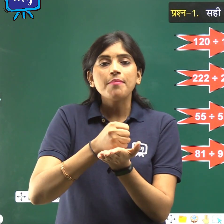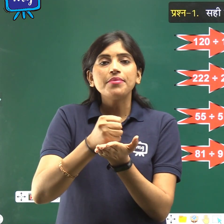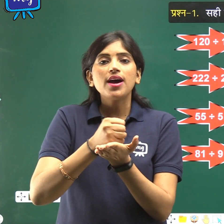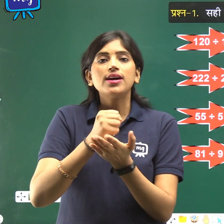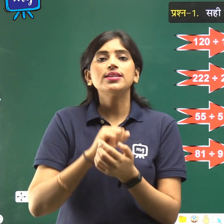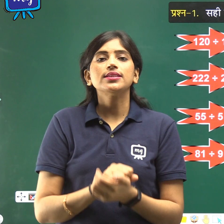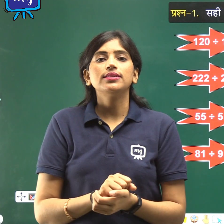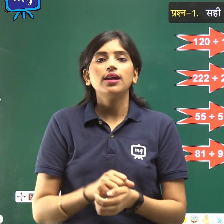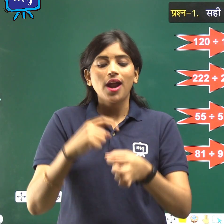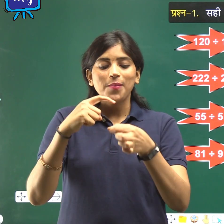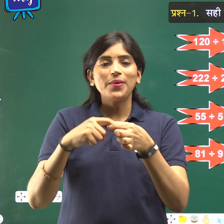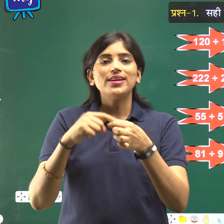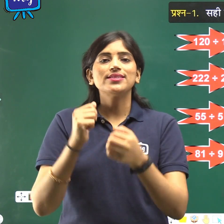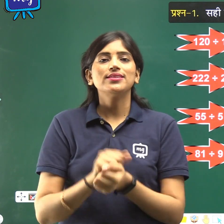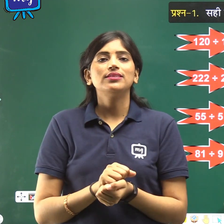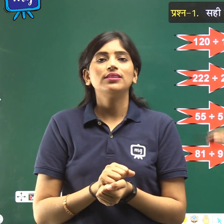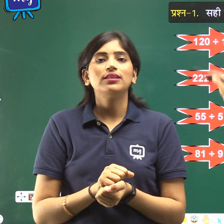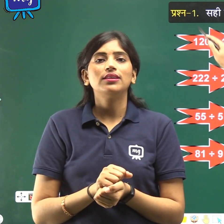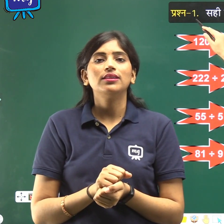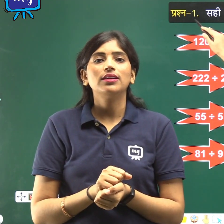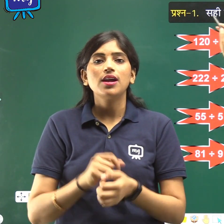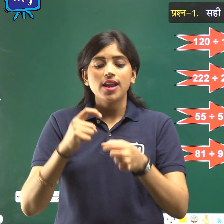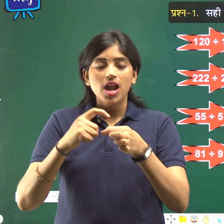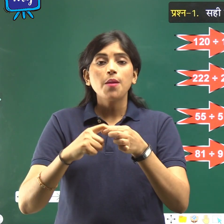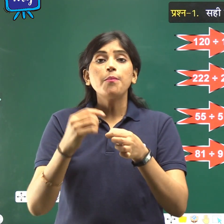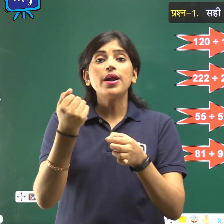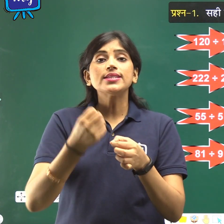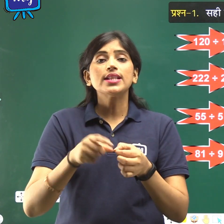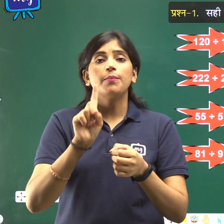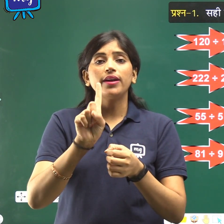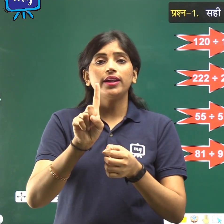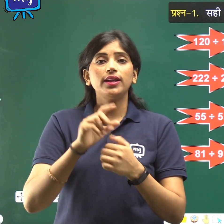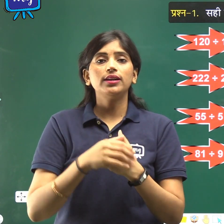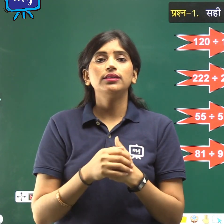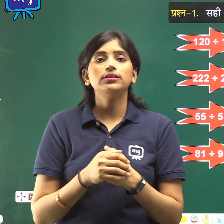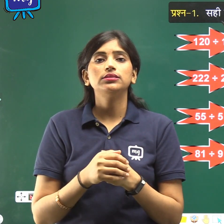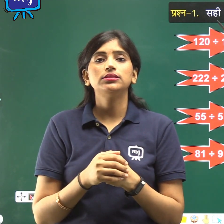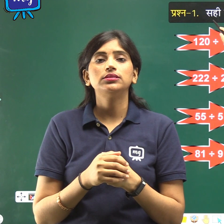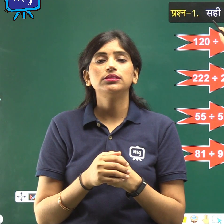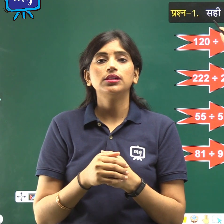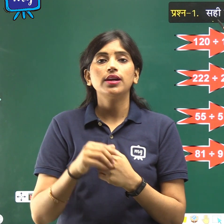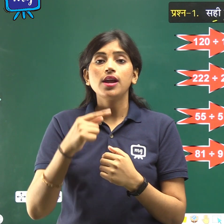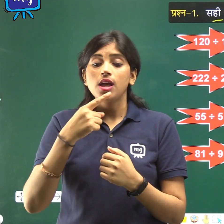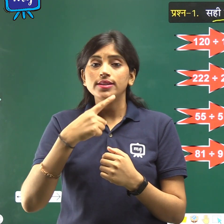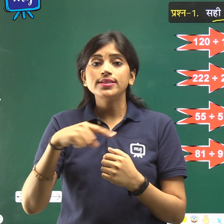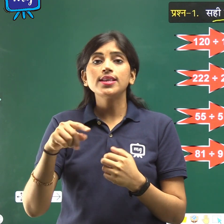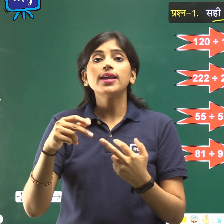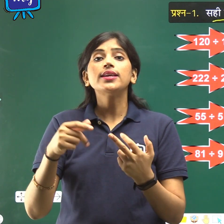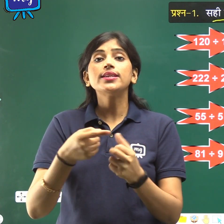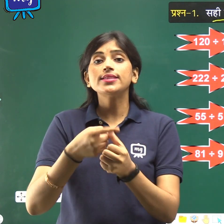अभ्यास प्रश्न। प्रश्न नंबर 1, सही से